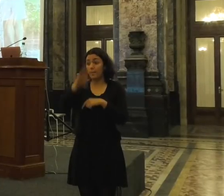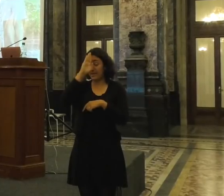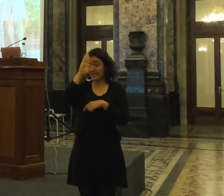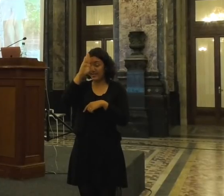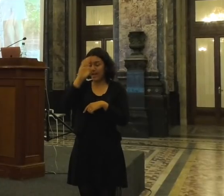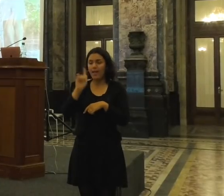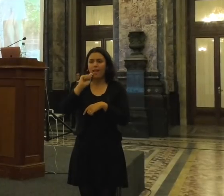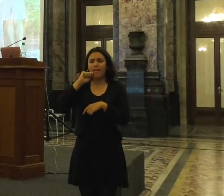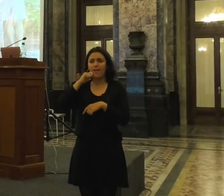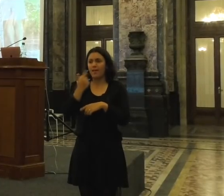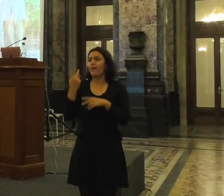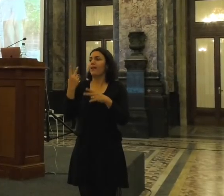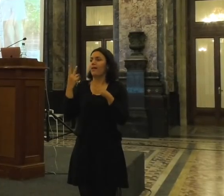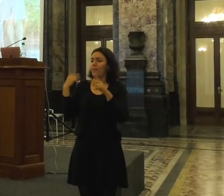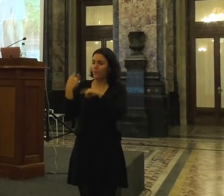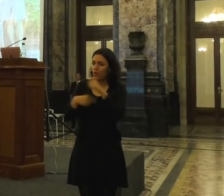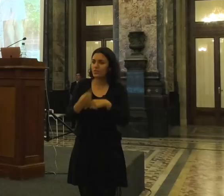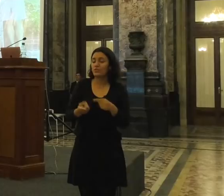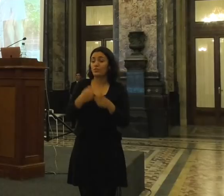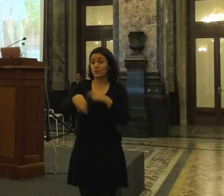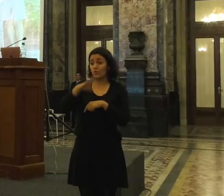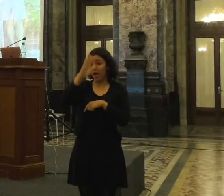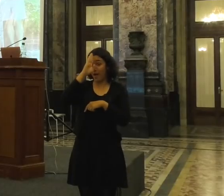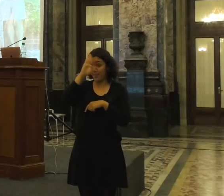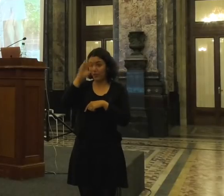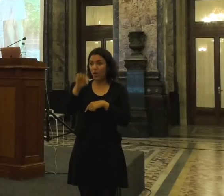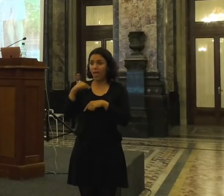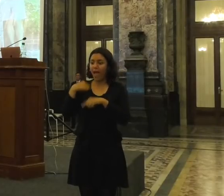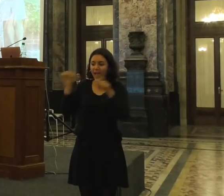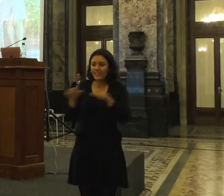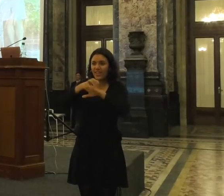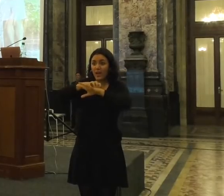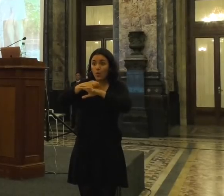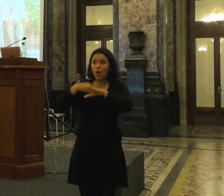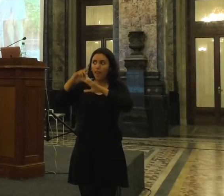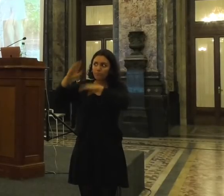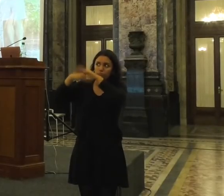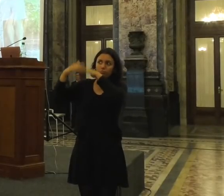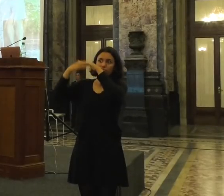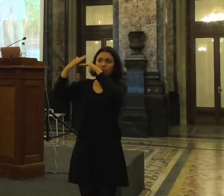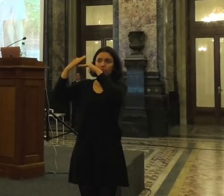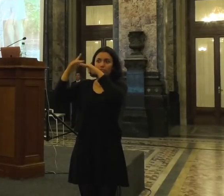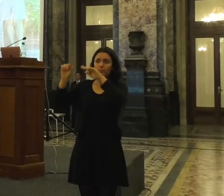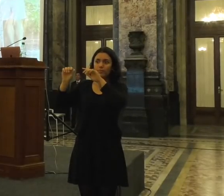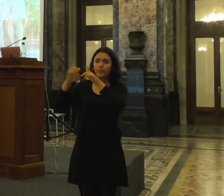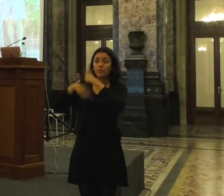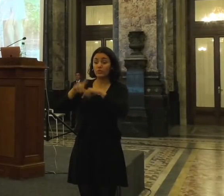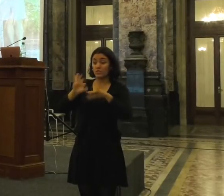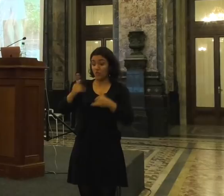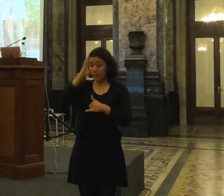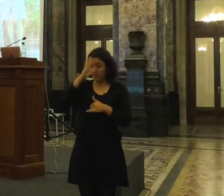estamos aprendiendo hay más actividad neuronal. El Bolt incrementa. Ya que aprendimos bien una tarea, el Bolt